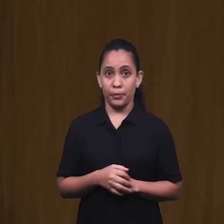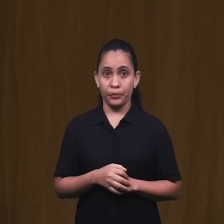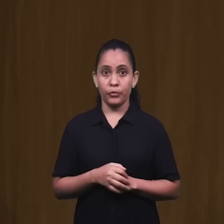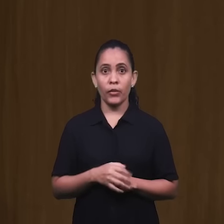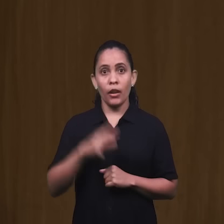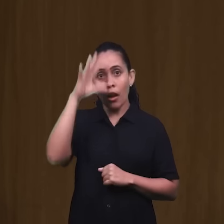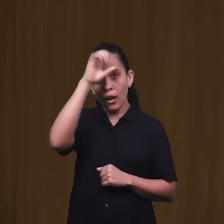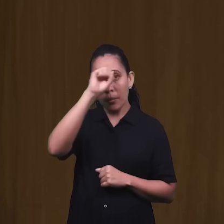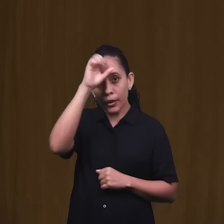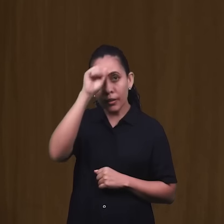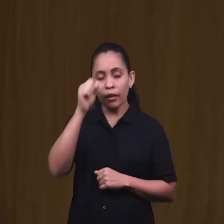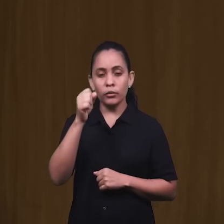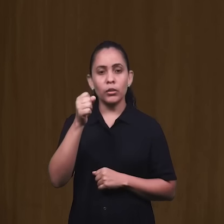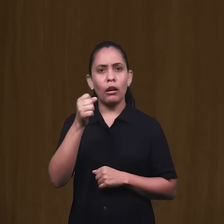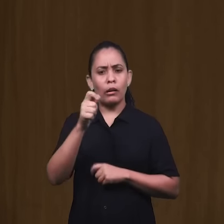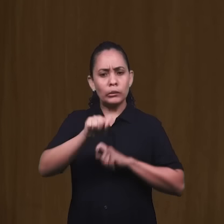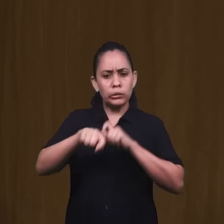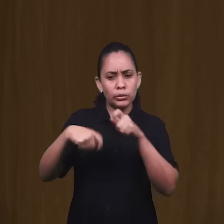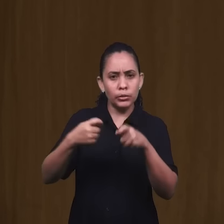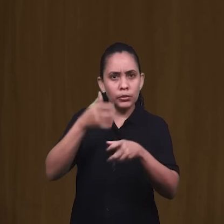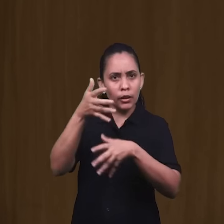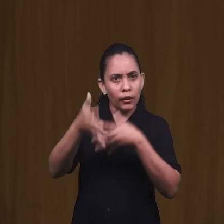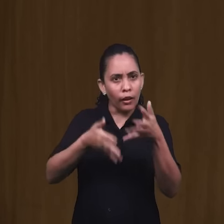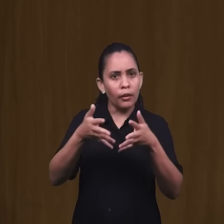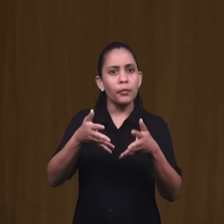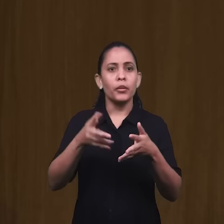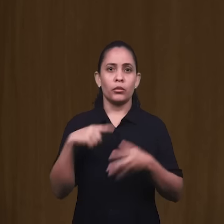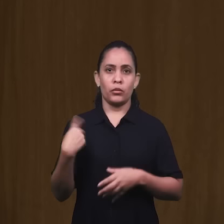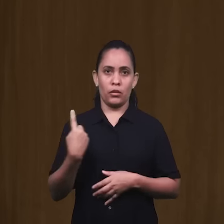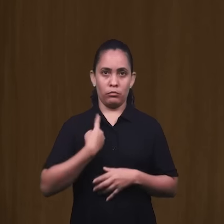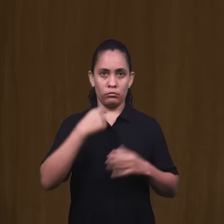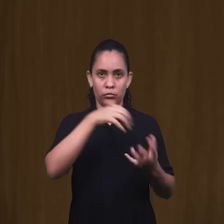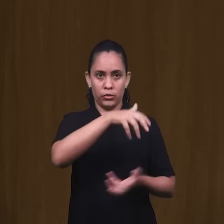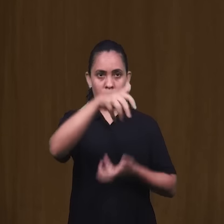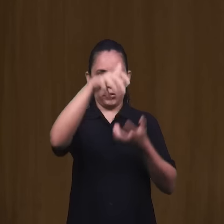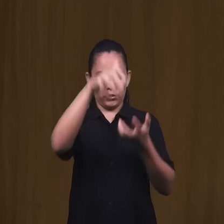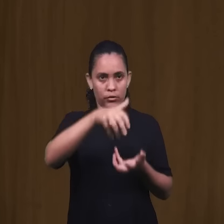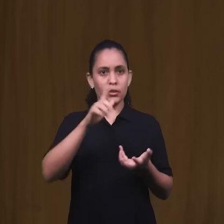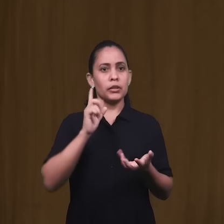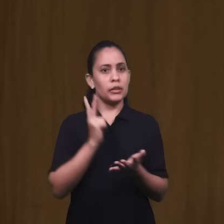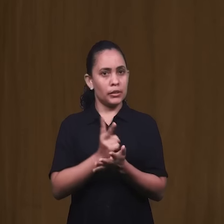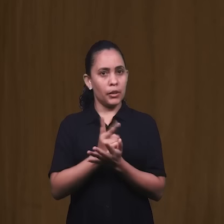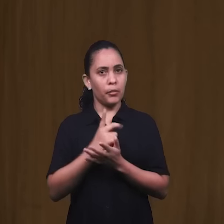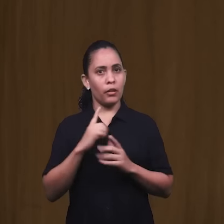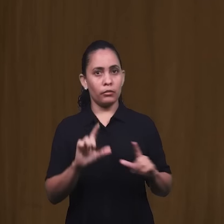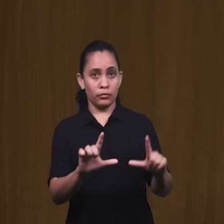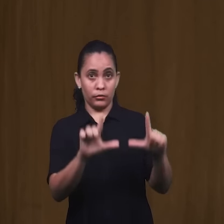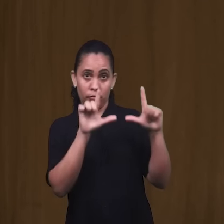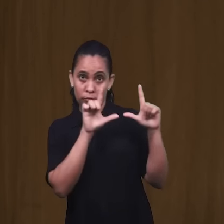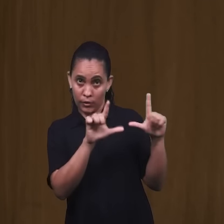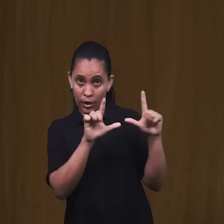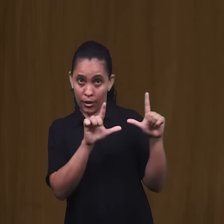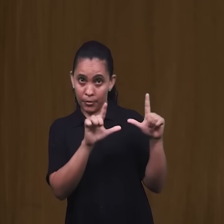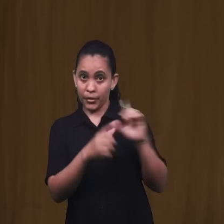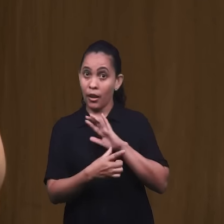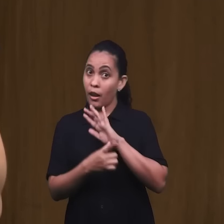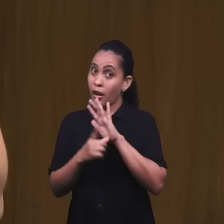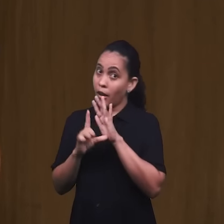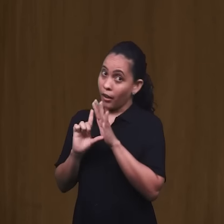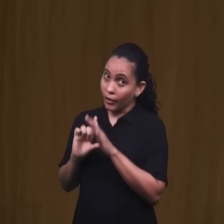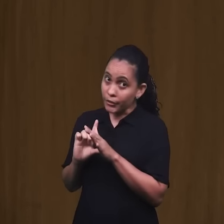está aprendendo a sinalizar, nós temos as transmissões via satélite que sempre tem um intérprete, né? Sim. Antes